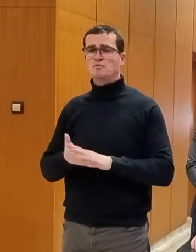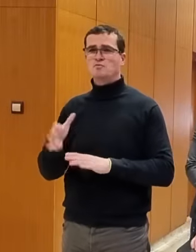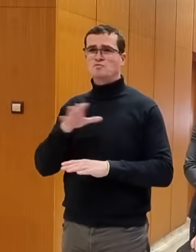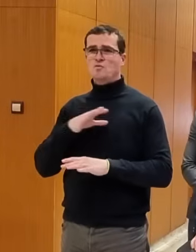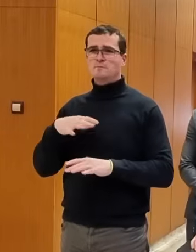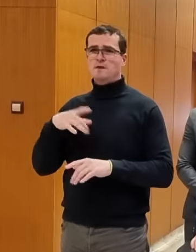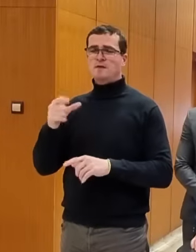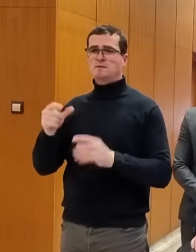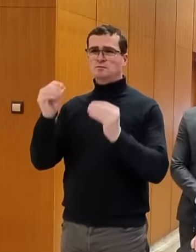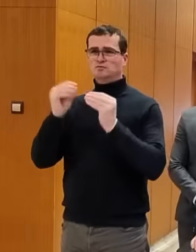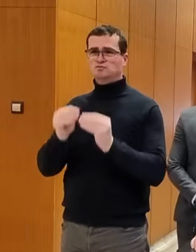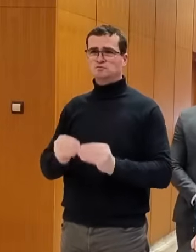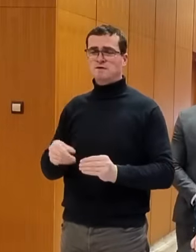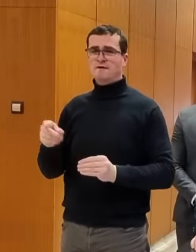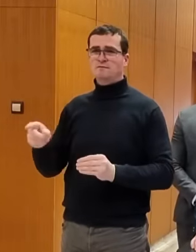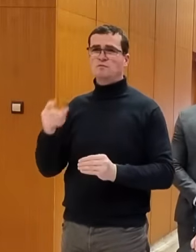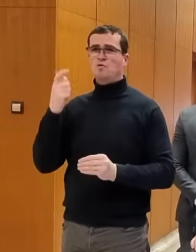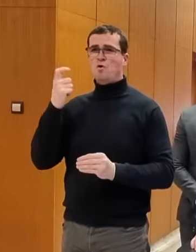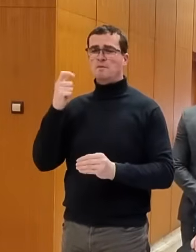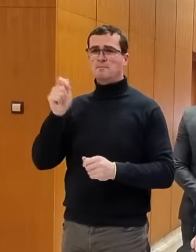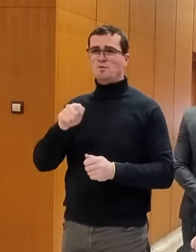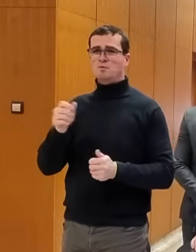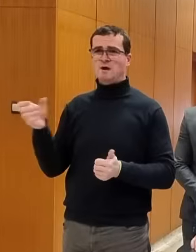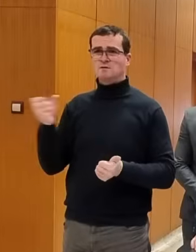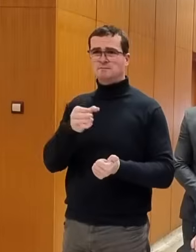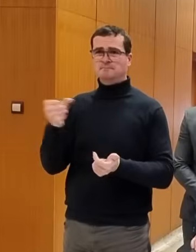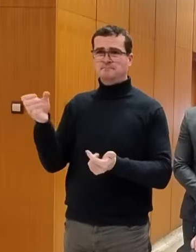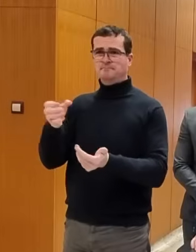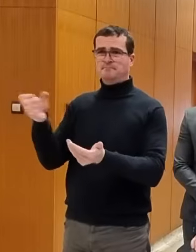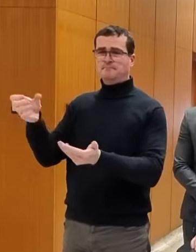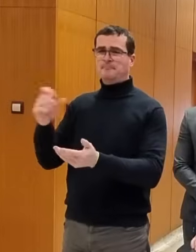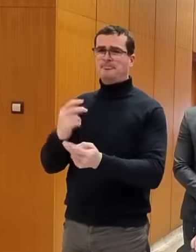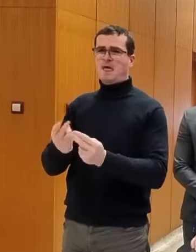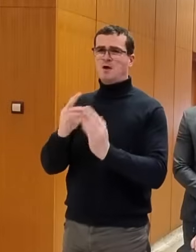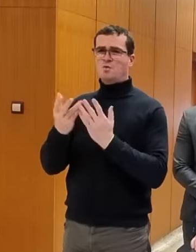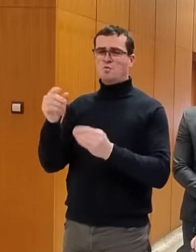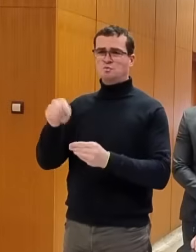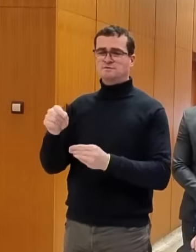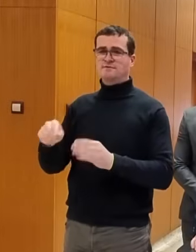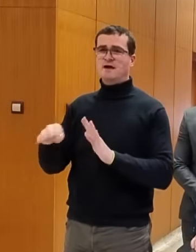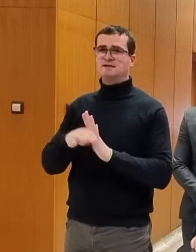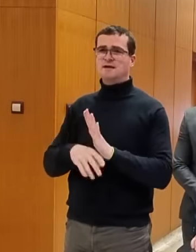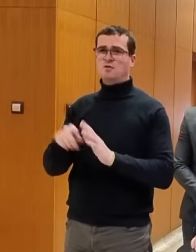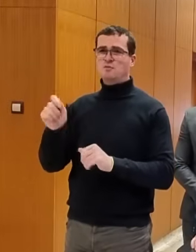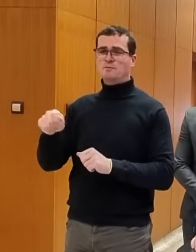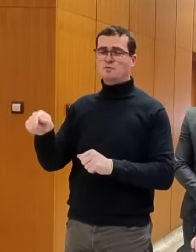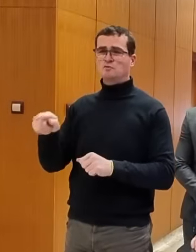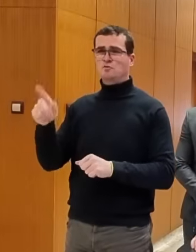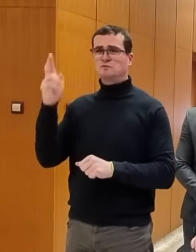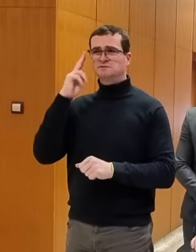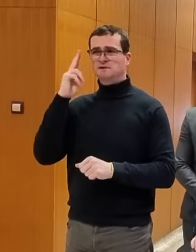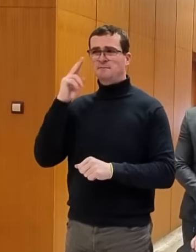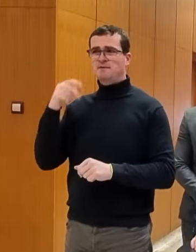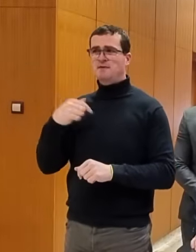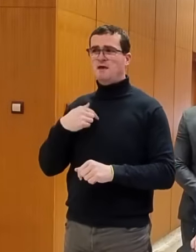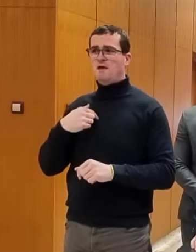štandardnú jednotnú sústavu orgánov prokuratúry, tak ako je napísaná v ústave a v zákone o prokuratúre. To znamená,